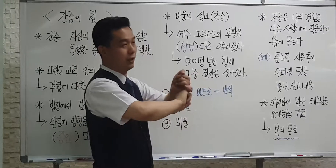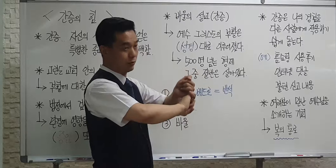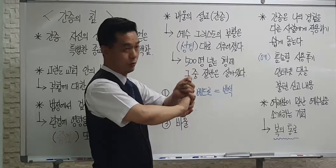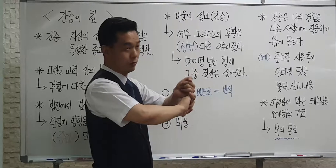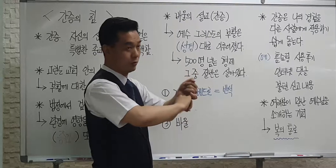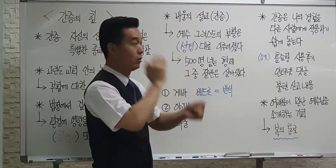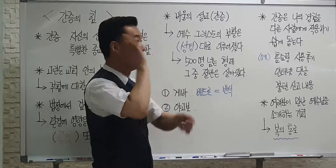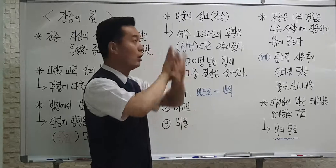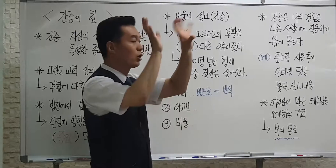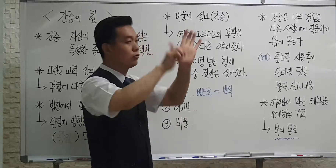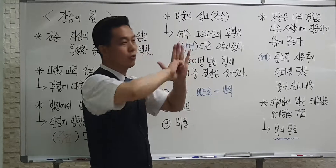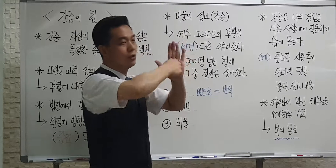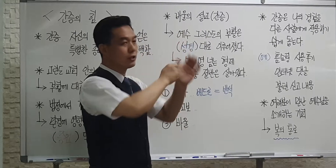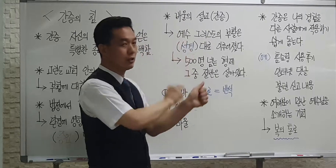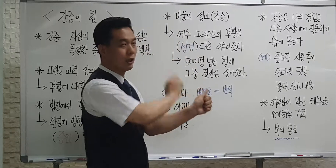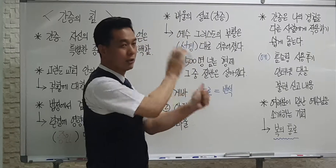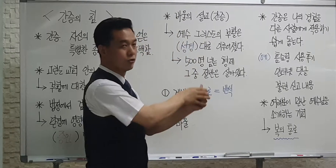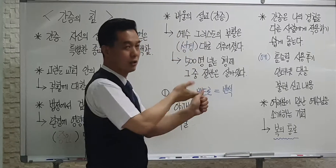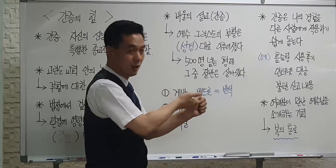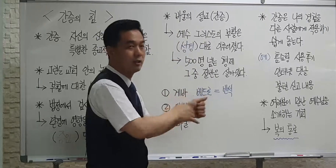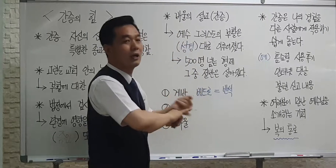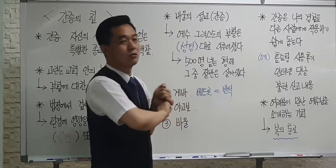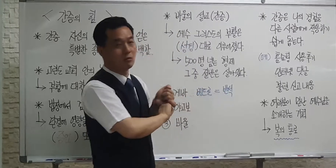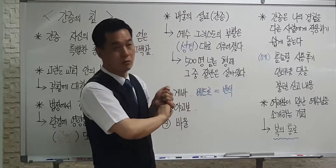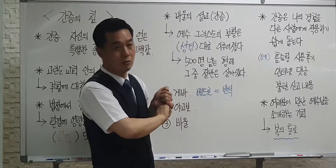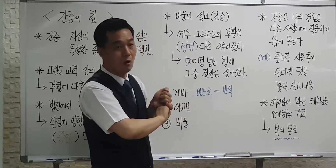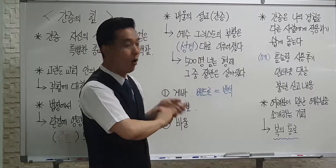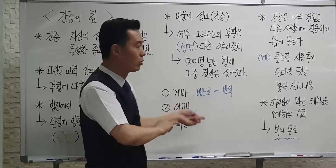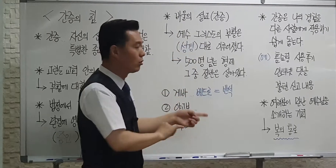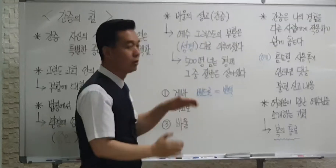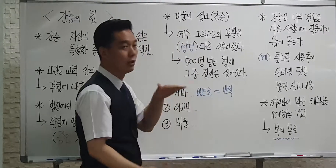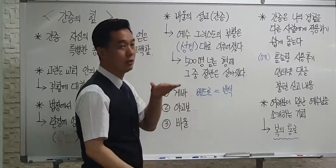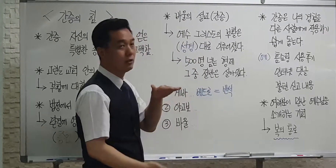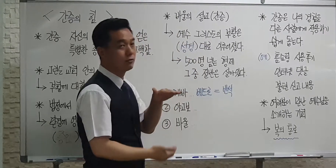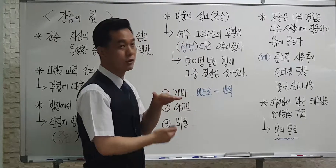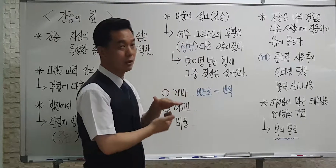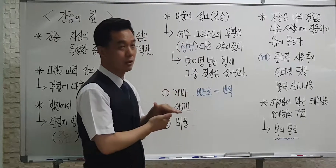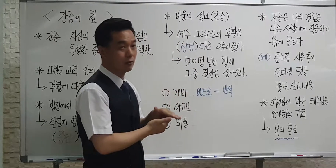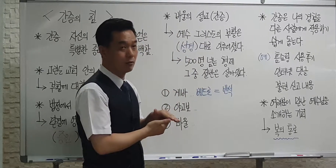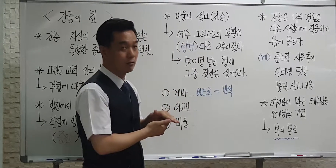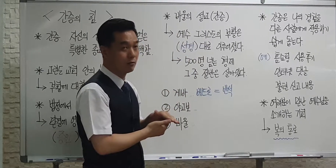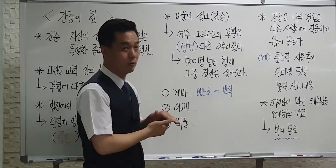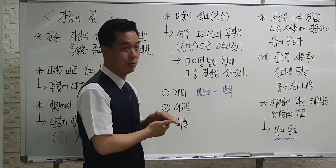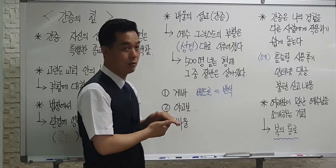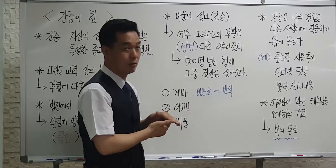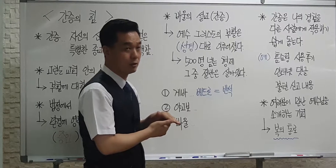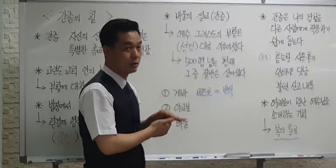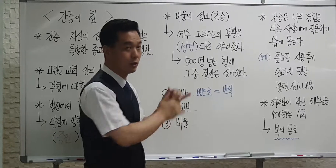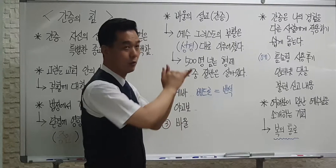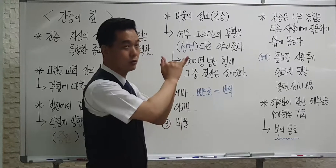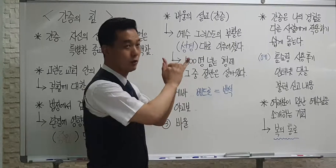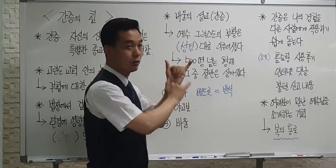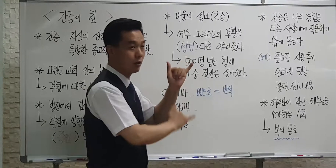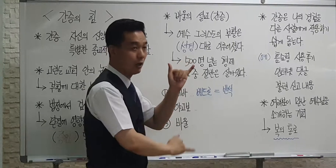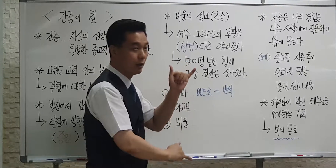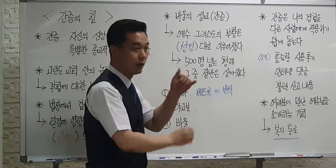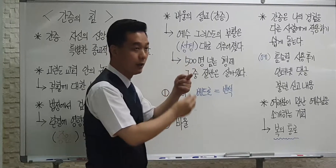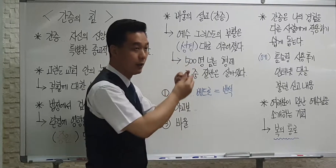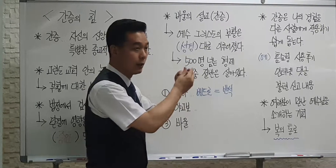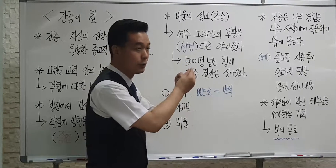약속, 천국의 열쇠를 내게 주겠다는 약속, 그거를 이루시잖아요. 실제로 초대교회에